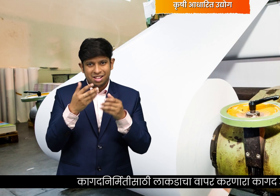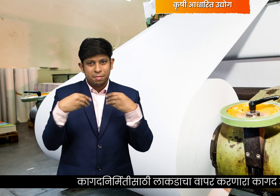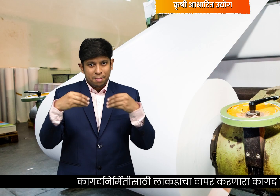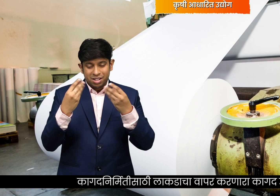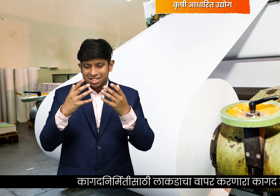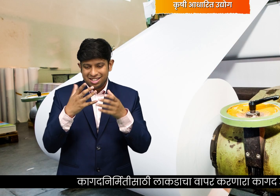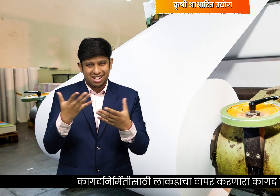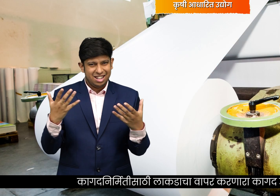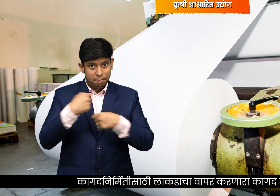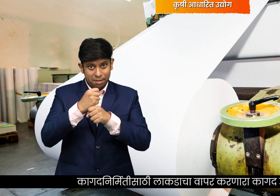उद्योग.